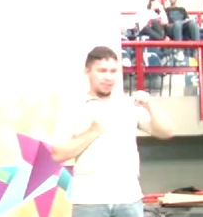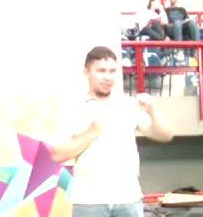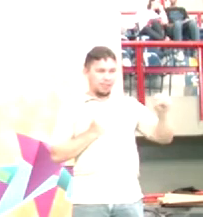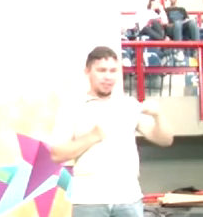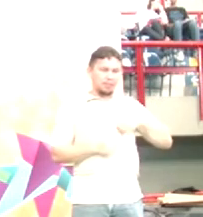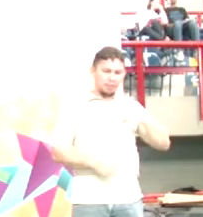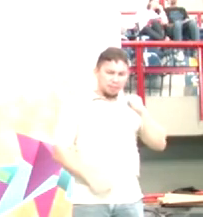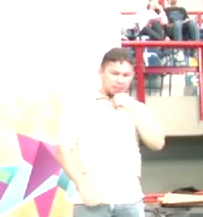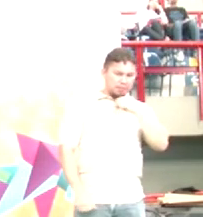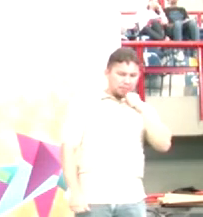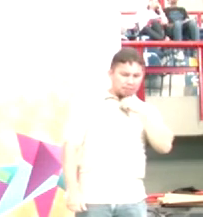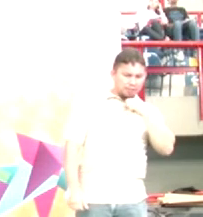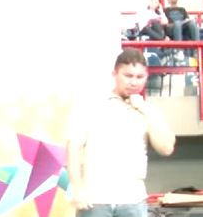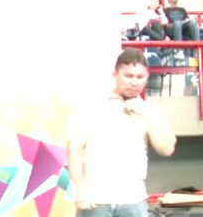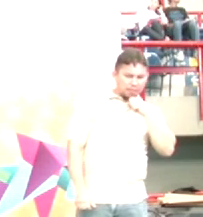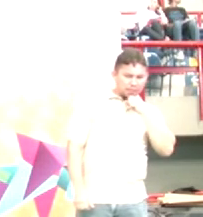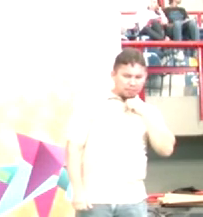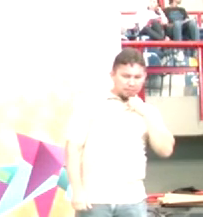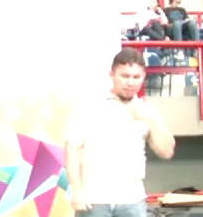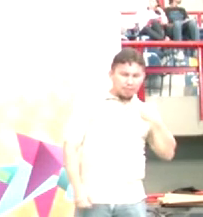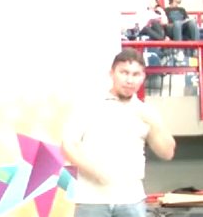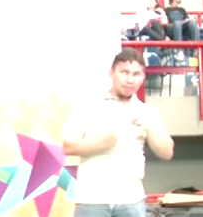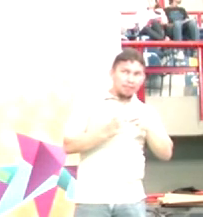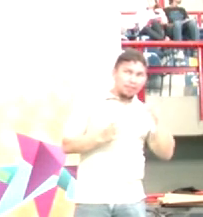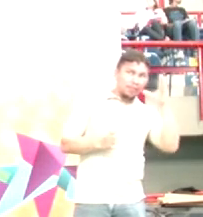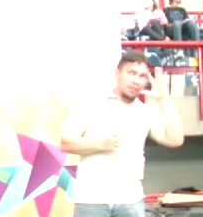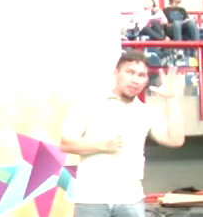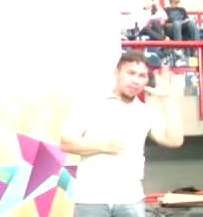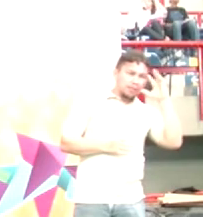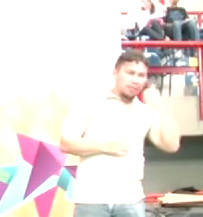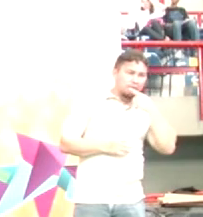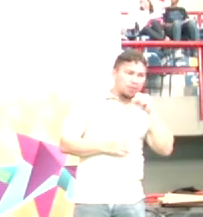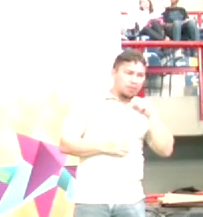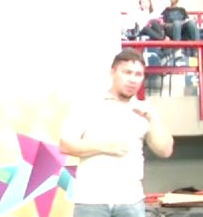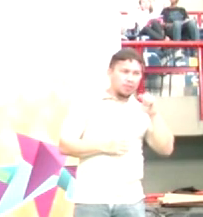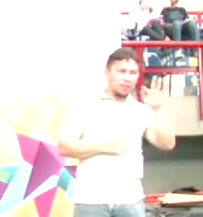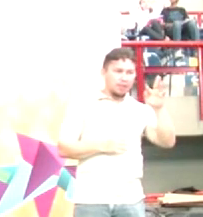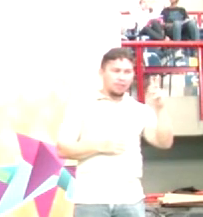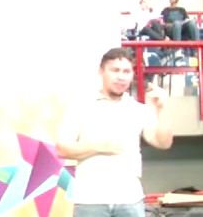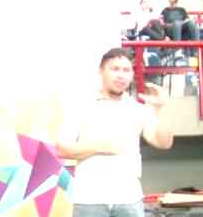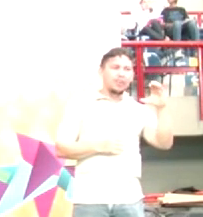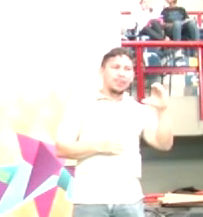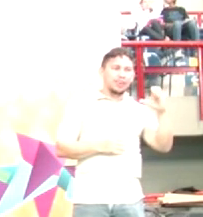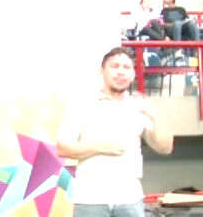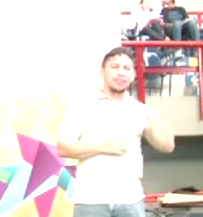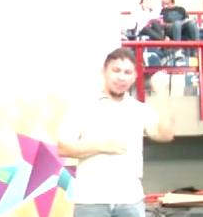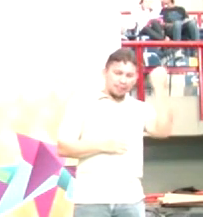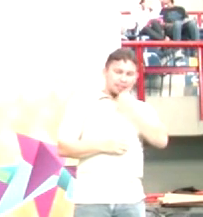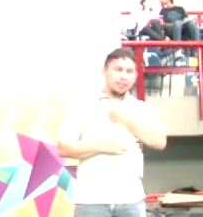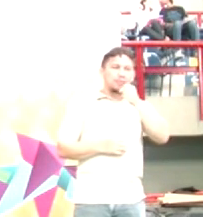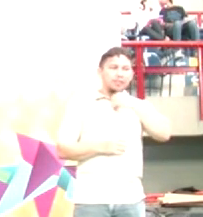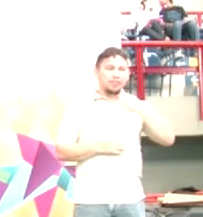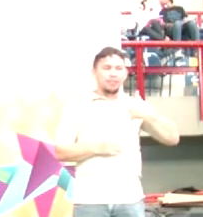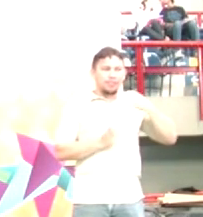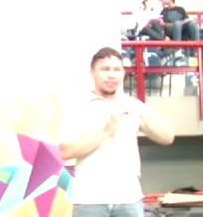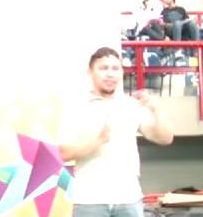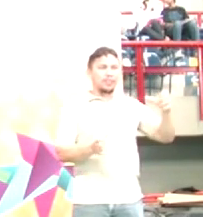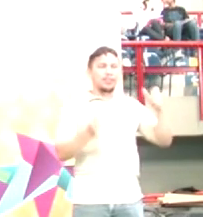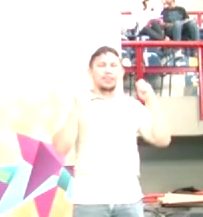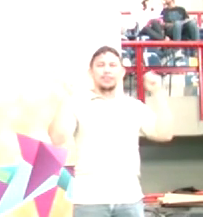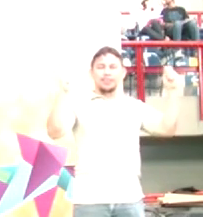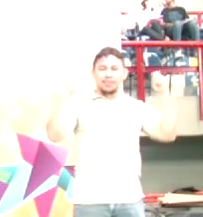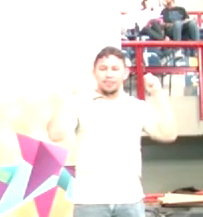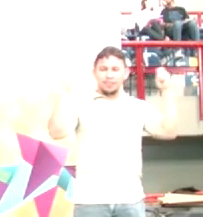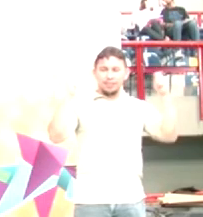velhos começaram uma história de que a FHC queria matar os velhos, porque começou a campanha